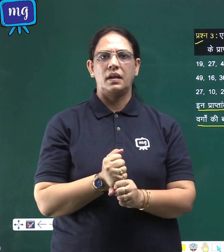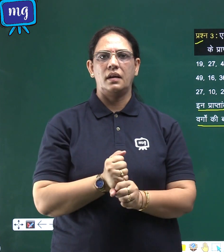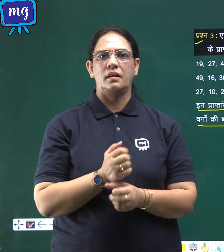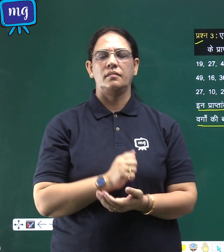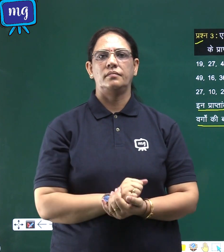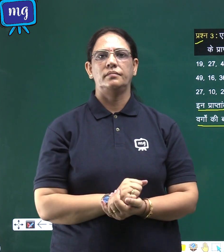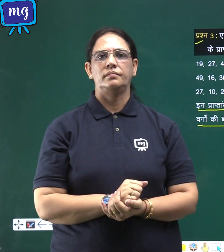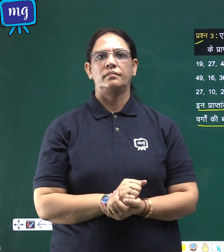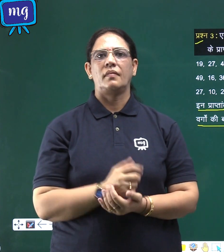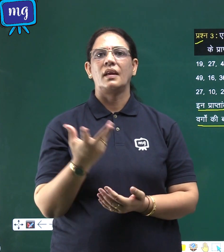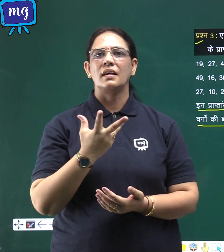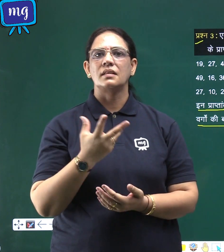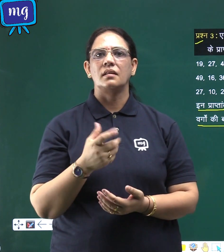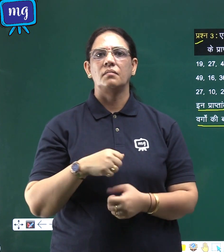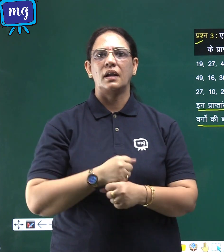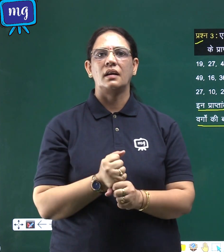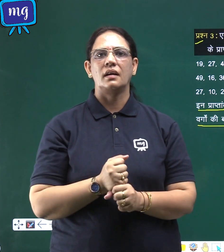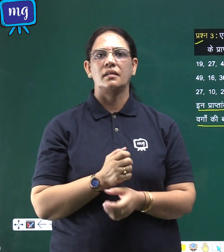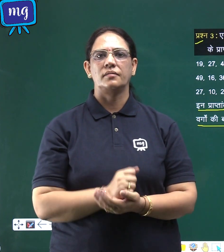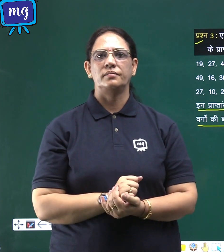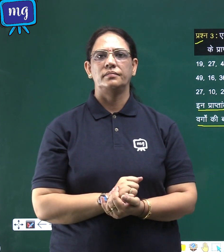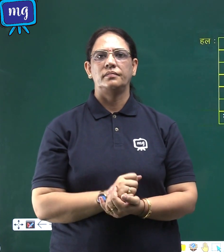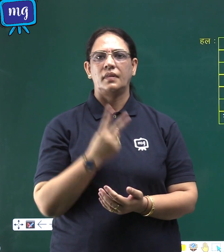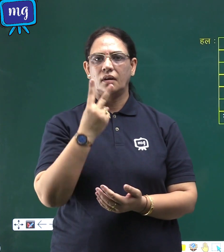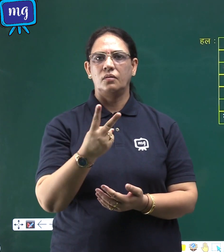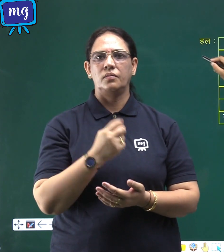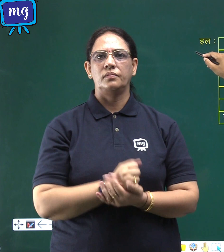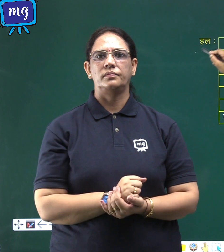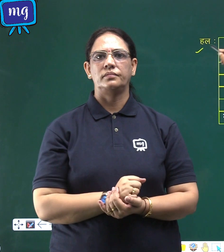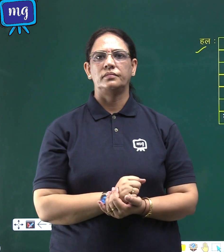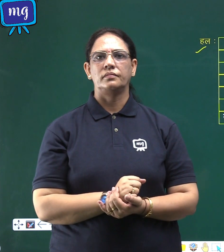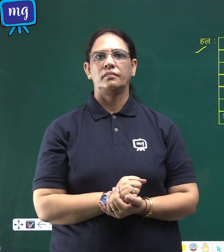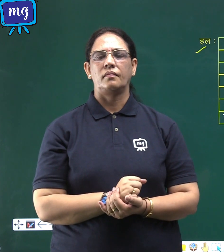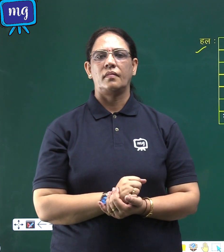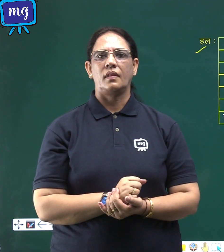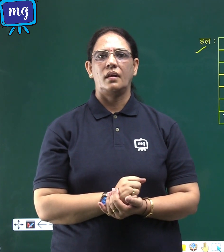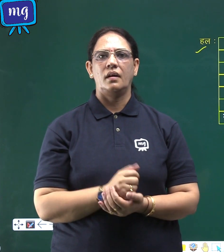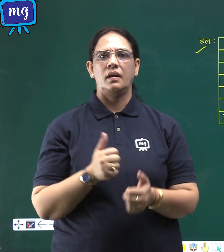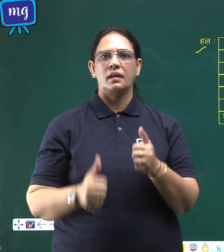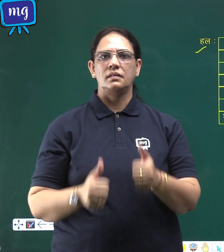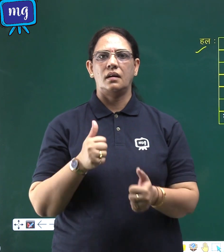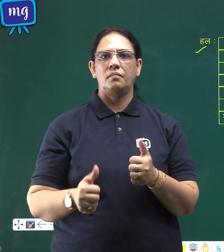कैसे बनाईएंगे देखो प्राप्तांग